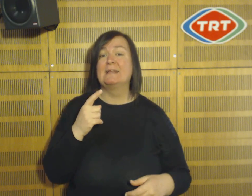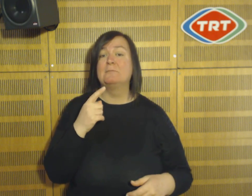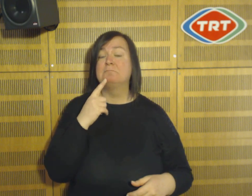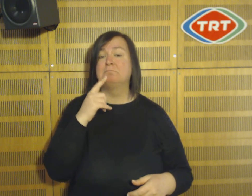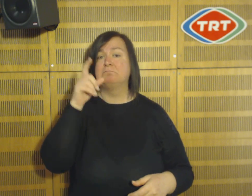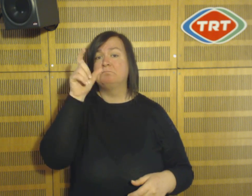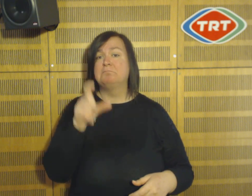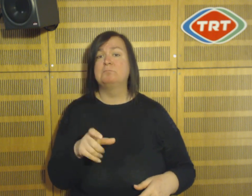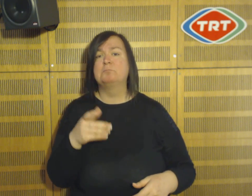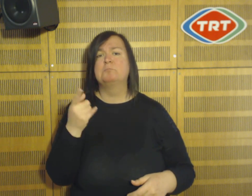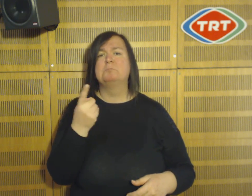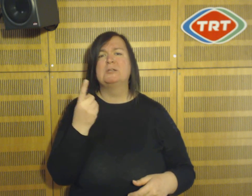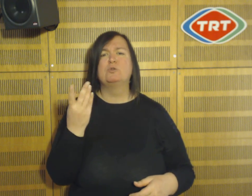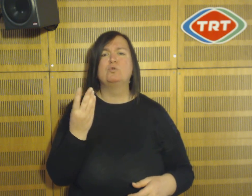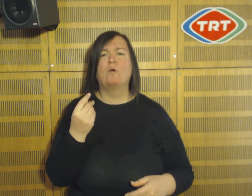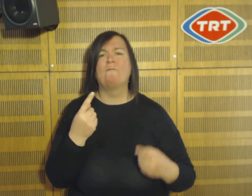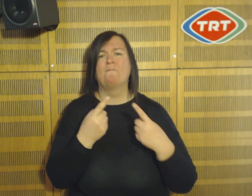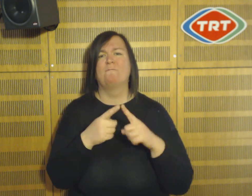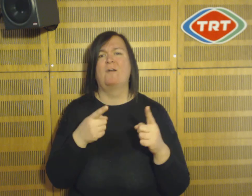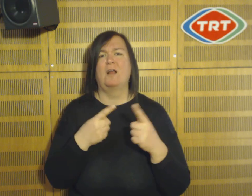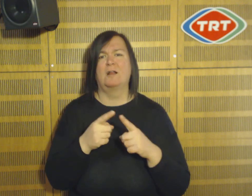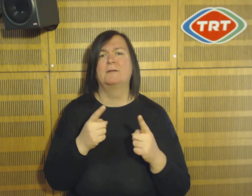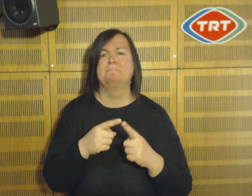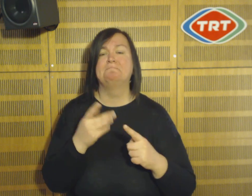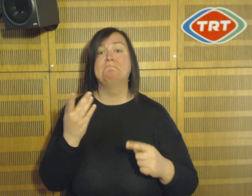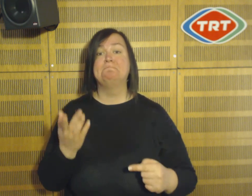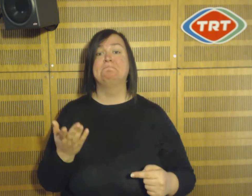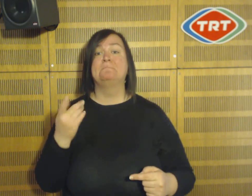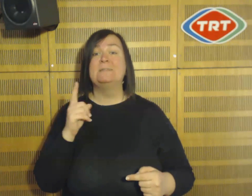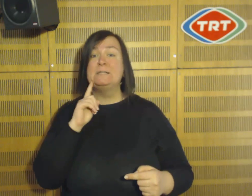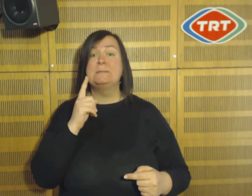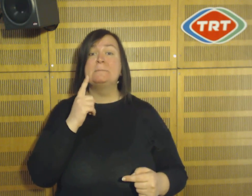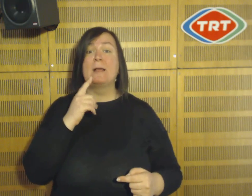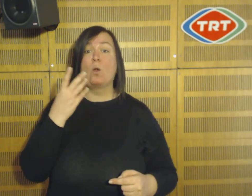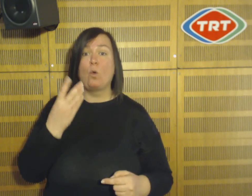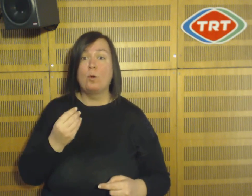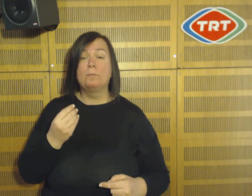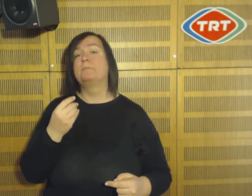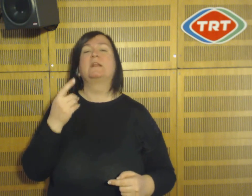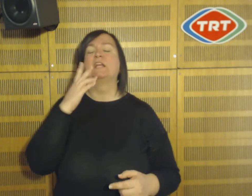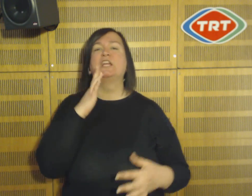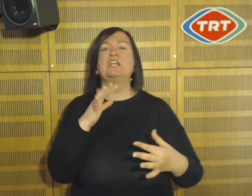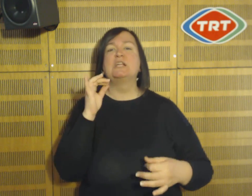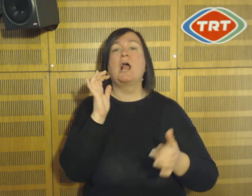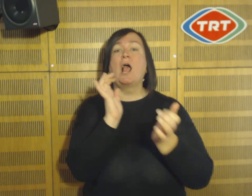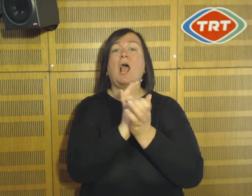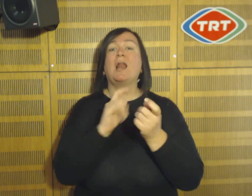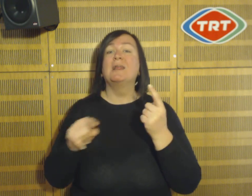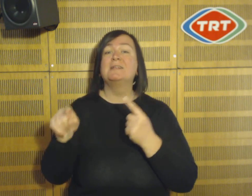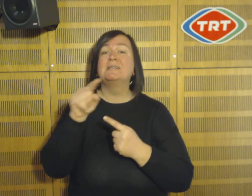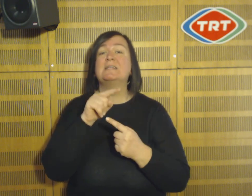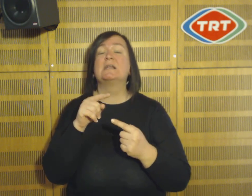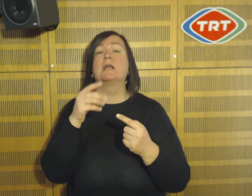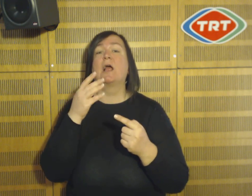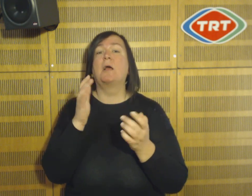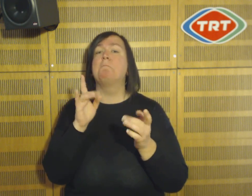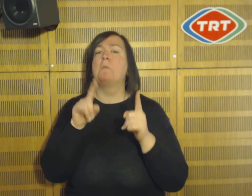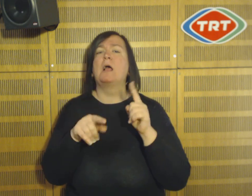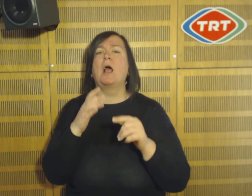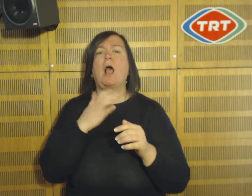baktığımda birçok farklılıklara rastlıyoruz Çünkü işitme engelli olup Aslında kişinin ailesinin işitme engelli olmadığı durumlar işitme